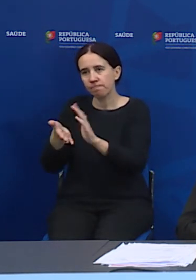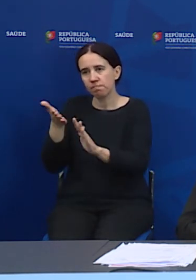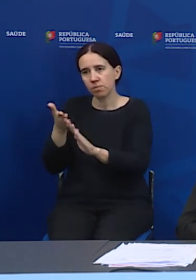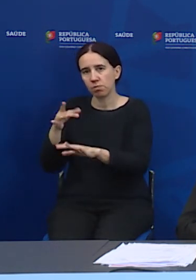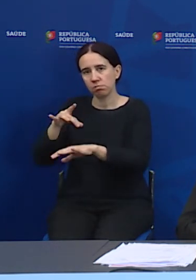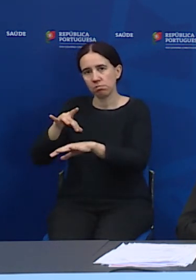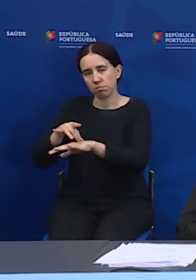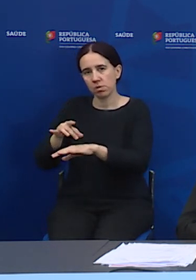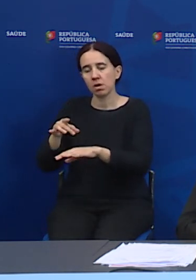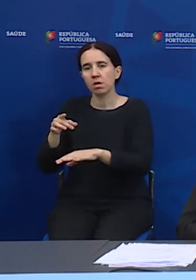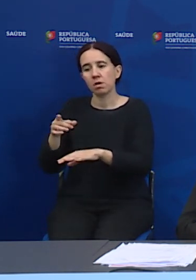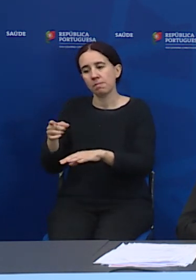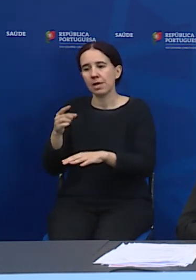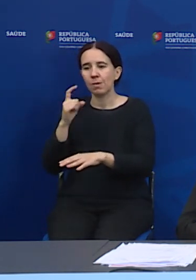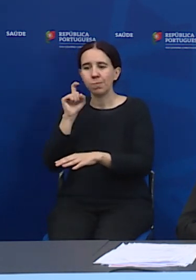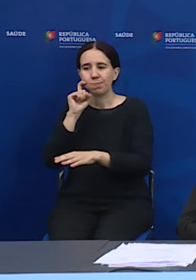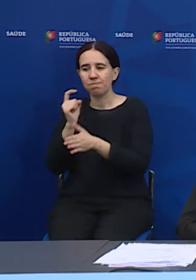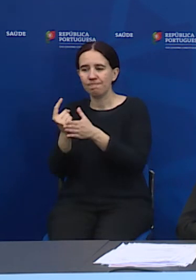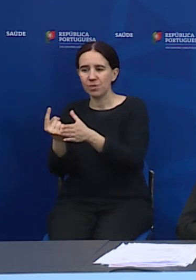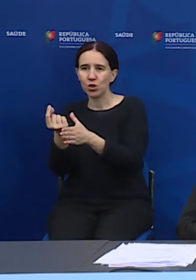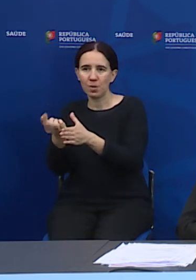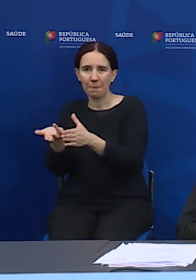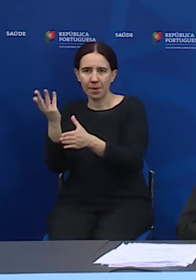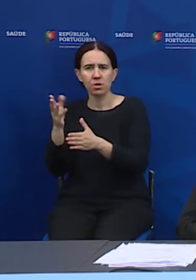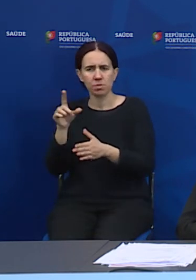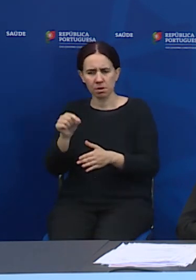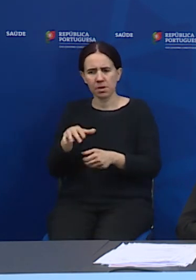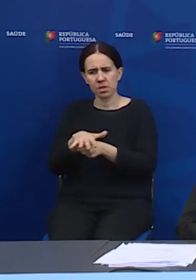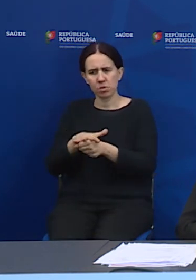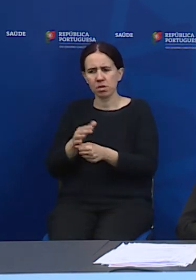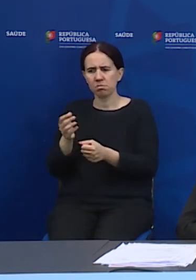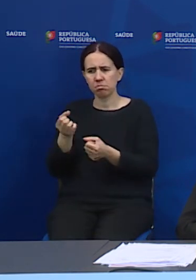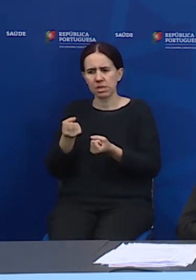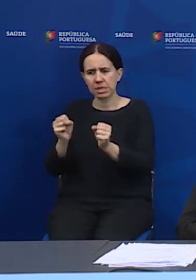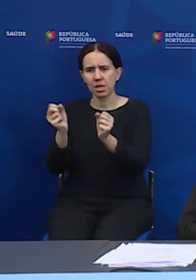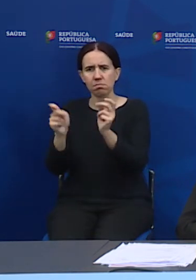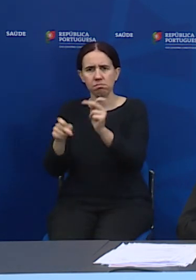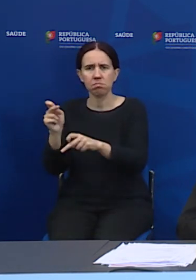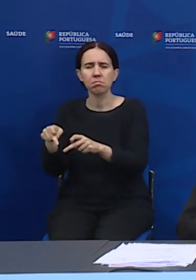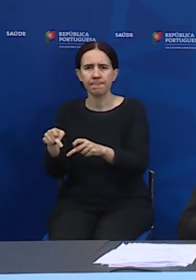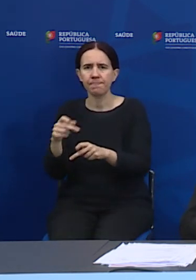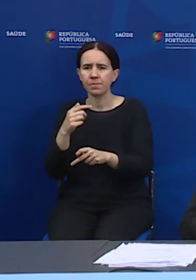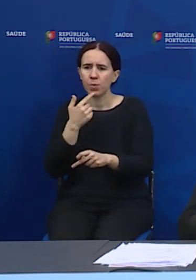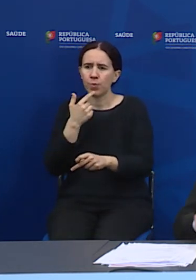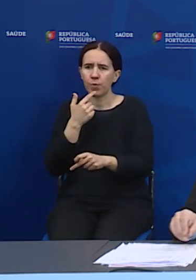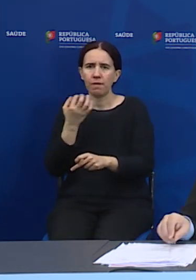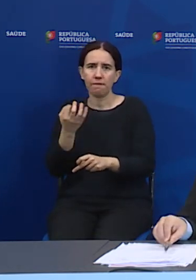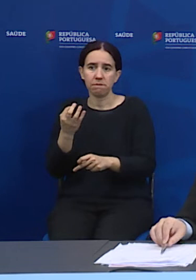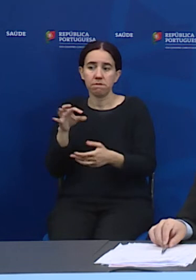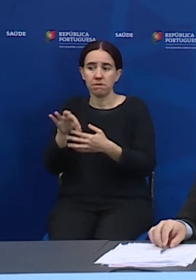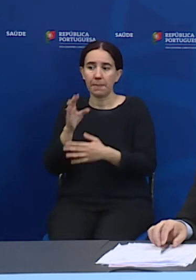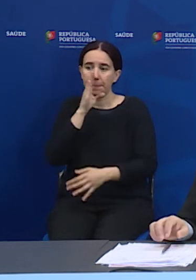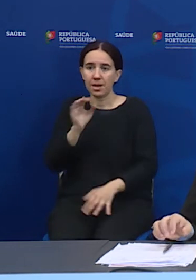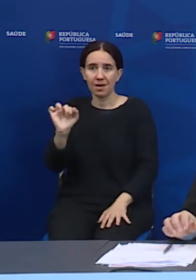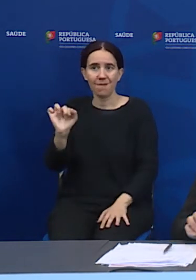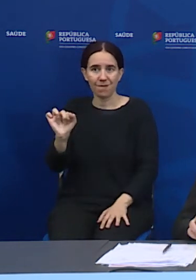neste caso um pouco mais resguardados mas também lidando com situações de estresse muito muito grande naquilo